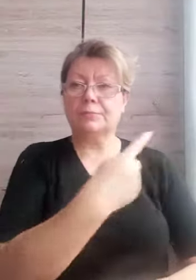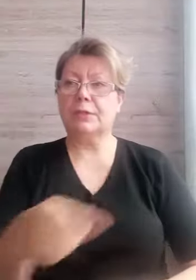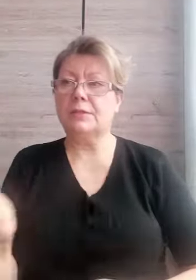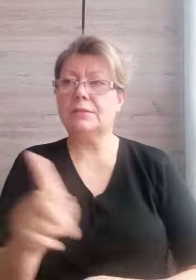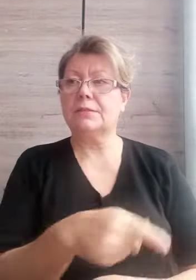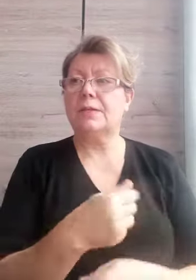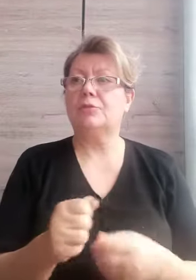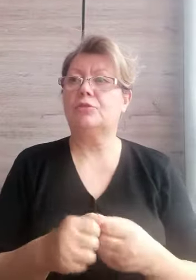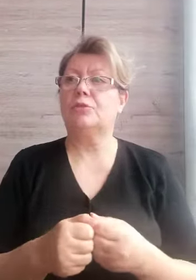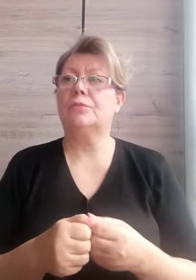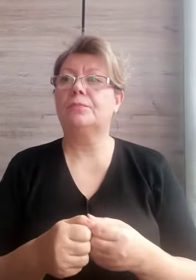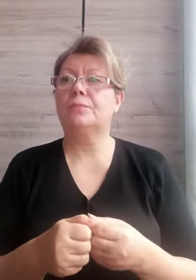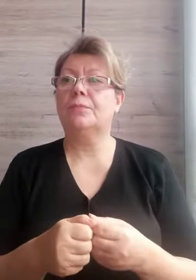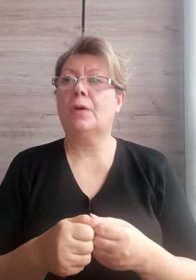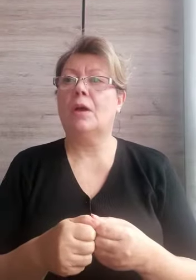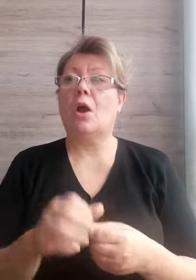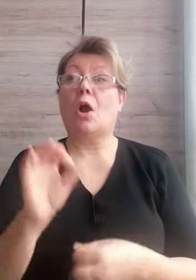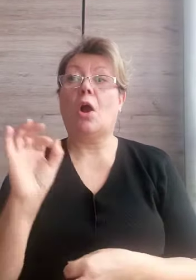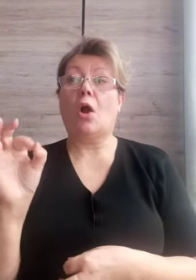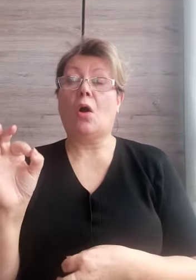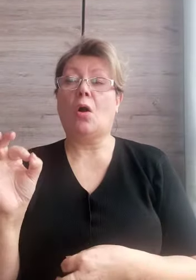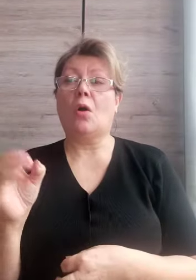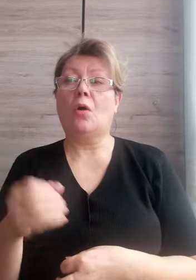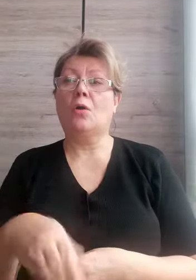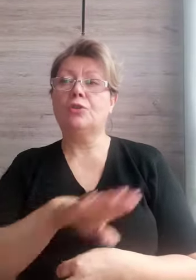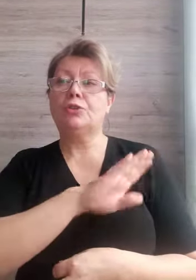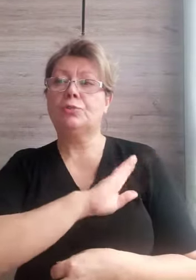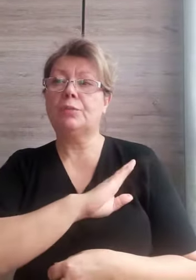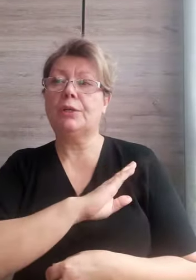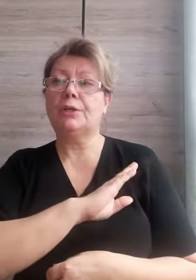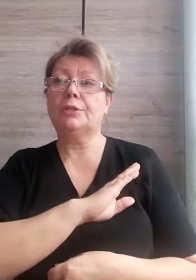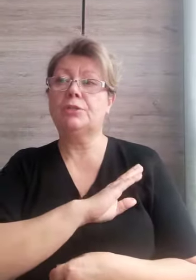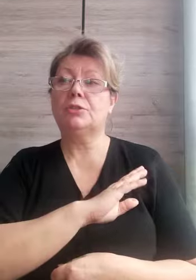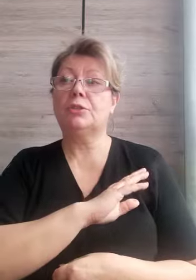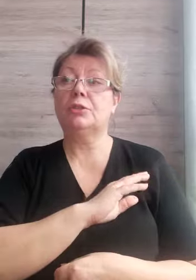rycerzu, o śmierci